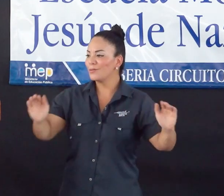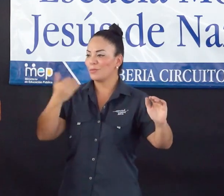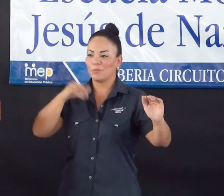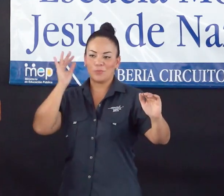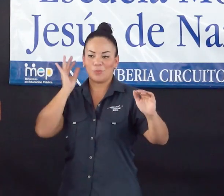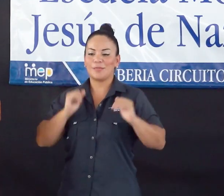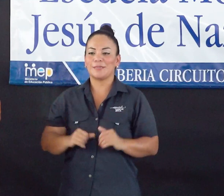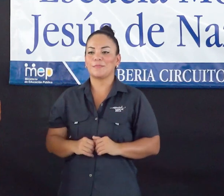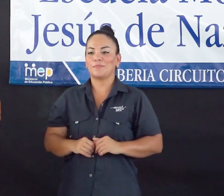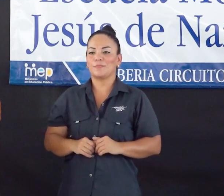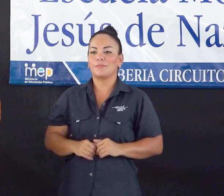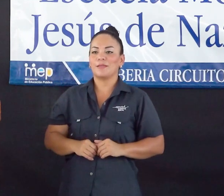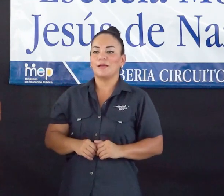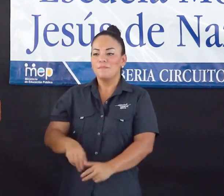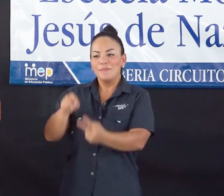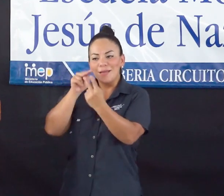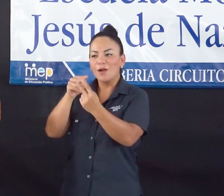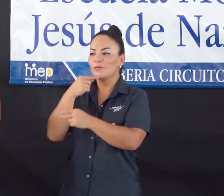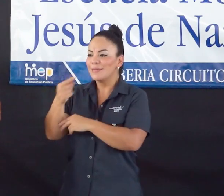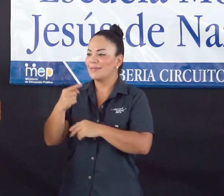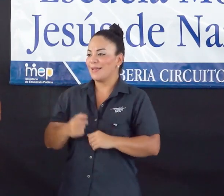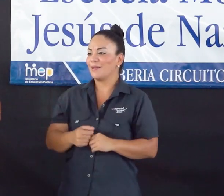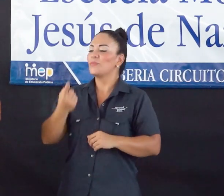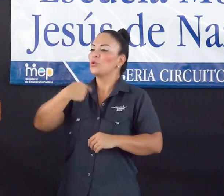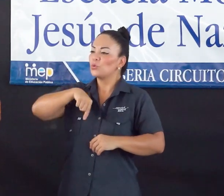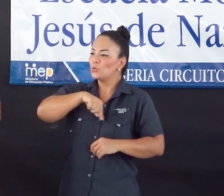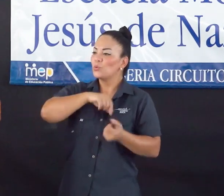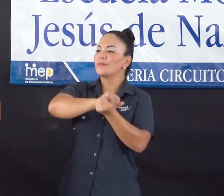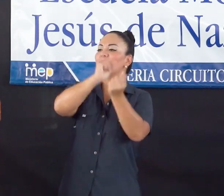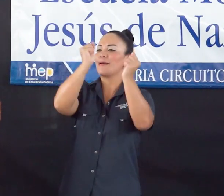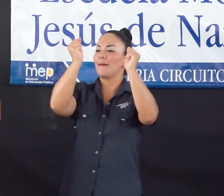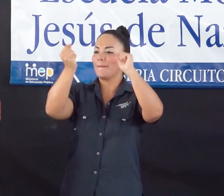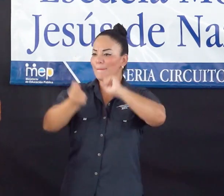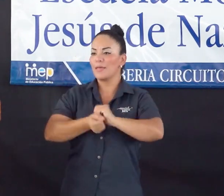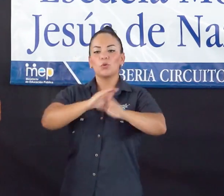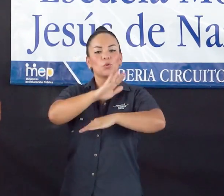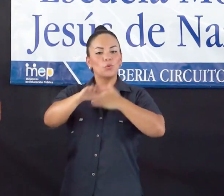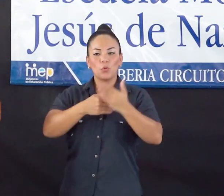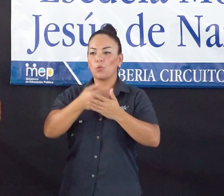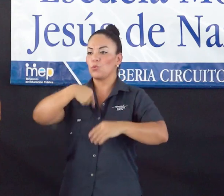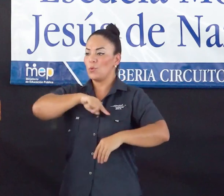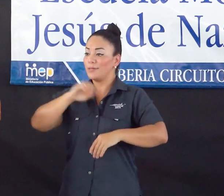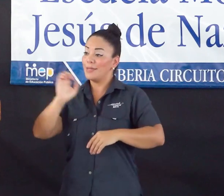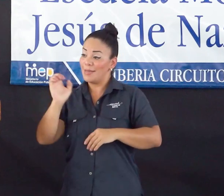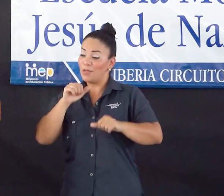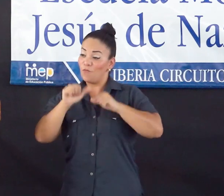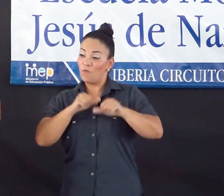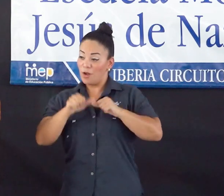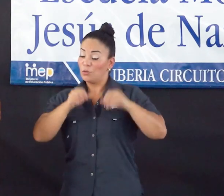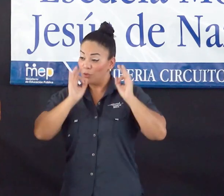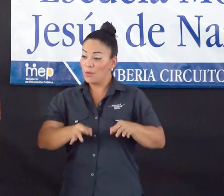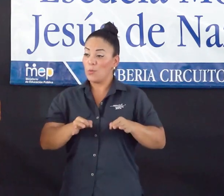chiquilinas y decirles que estamos volcando toda nuestra energía y